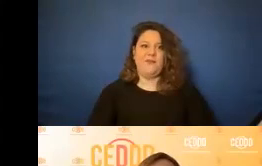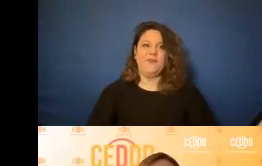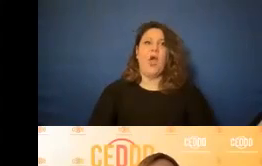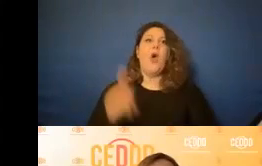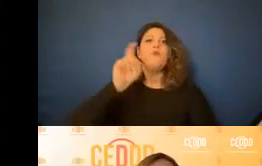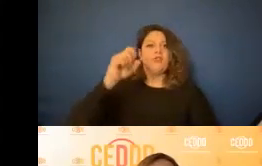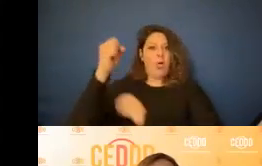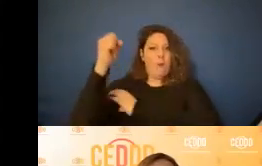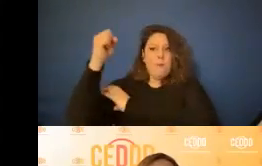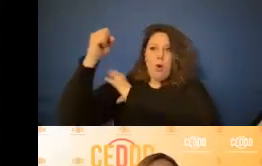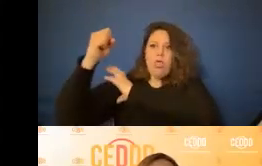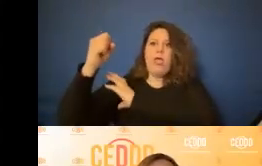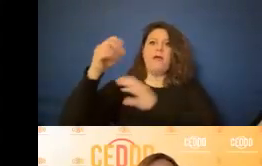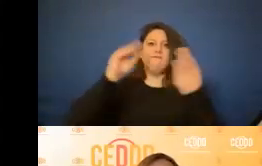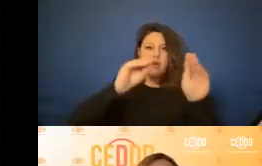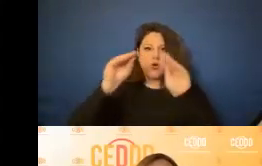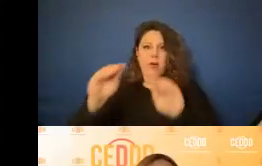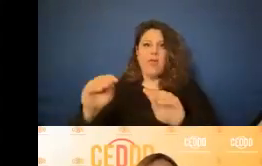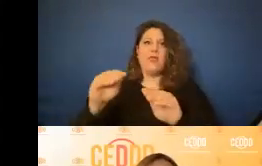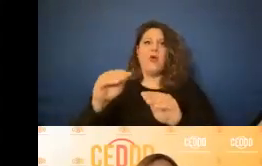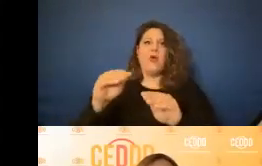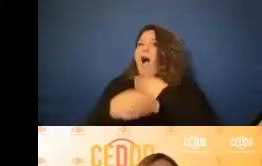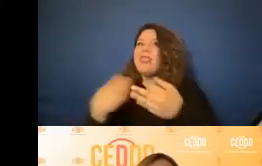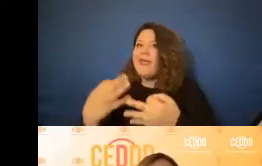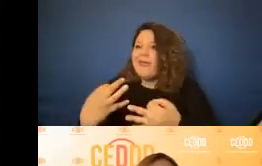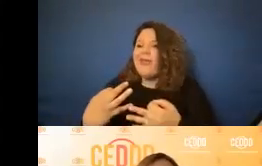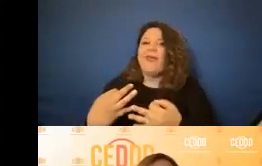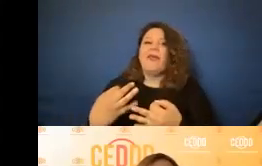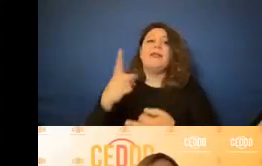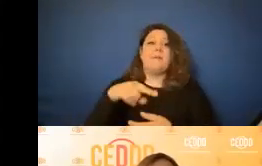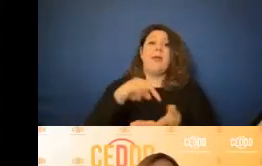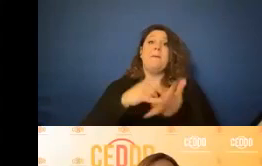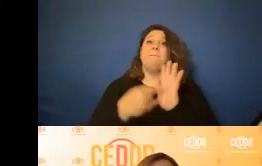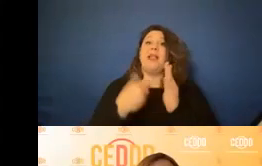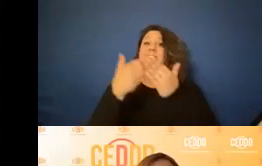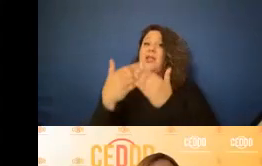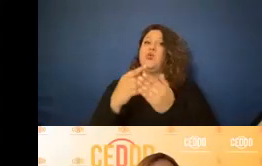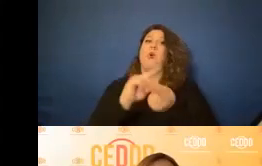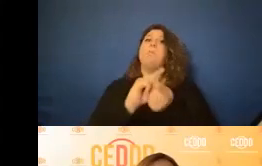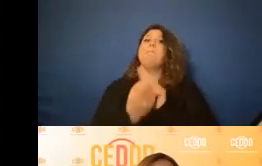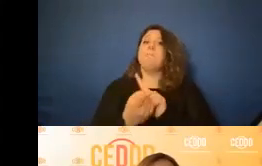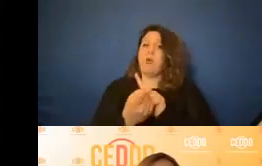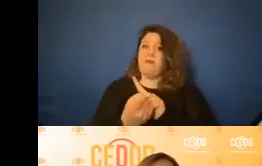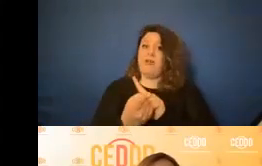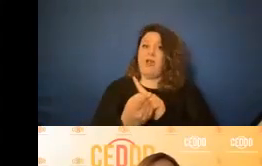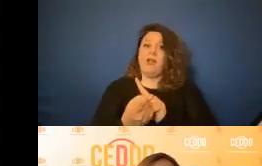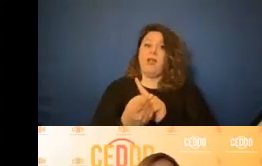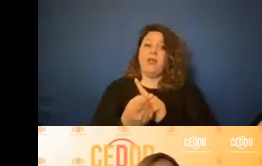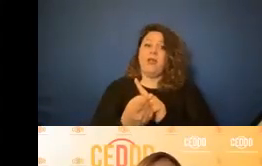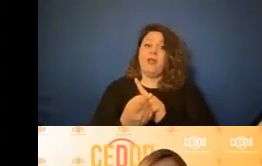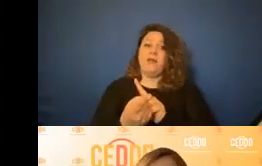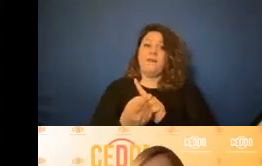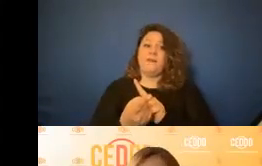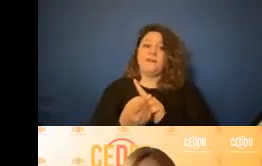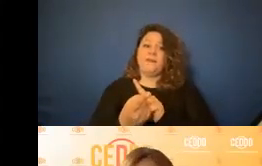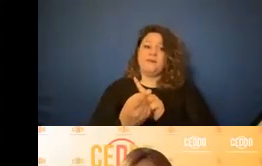formación y decir cómo actuar. Hay que modificar el plan de estudios. Lo siento, no sé si repetir tantas veces, los